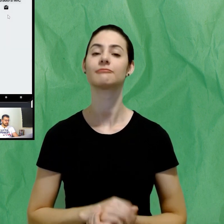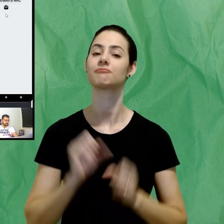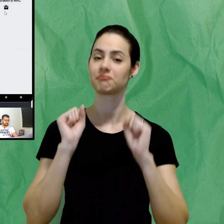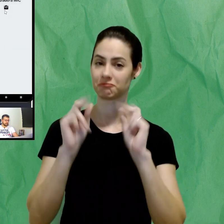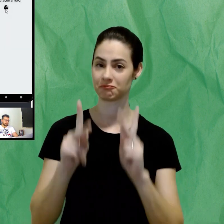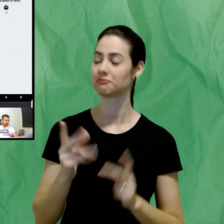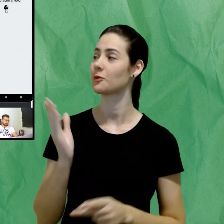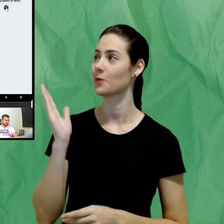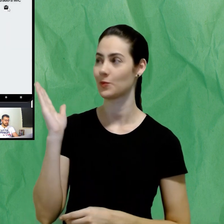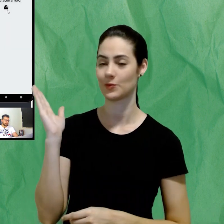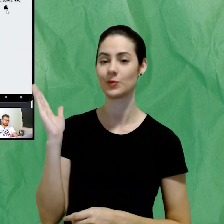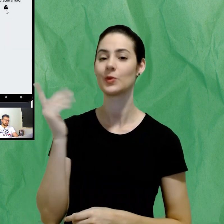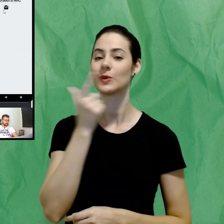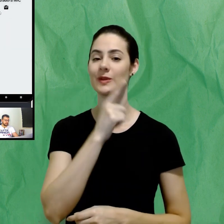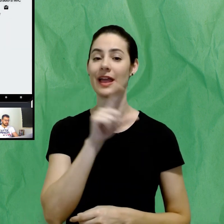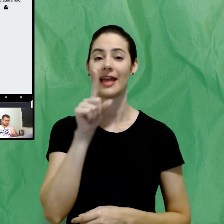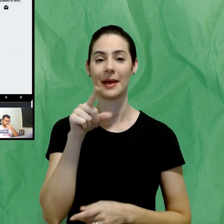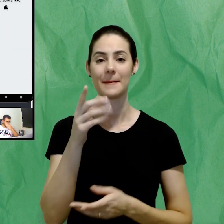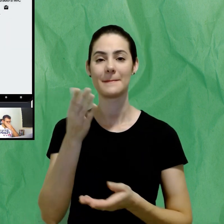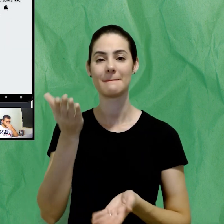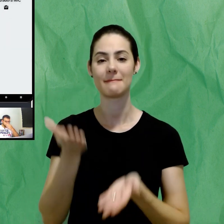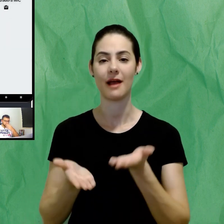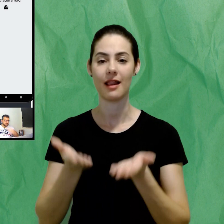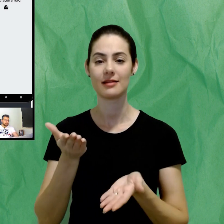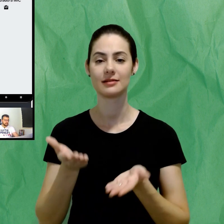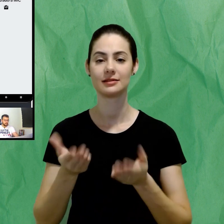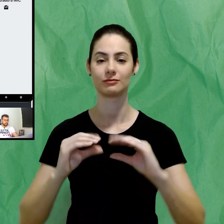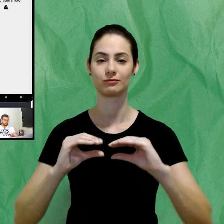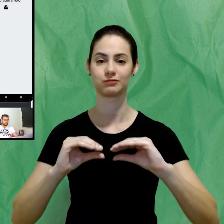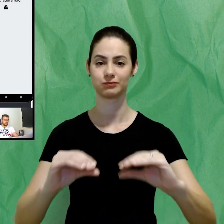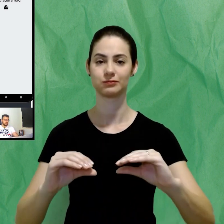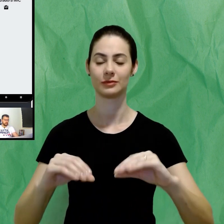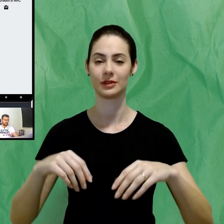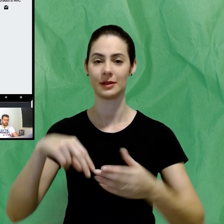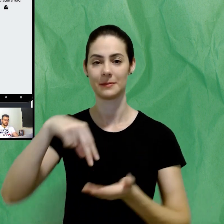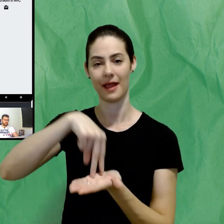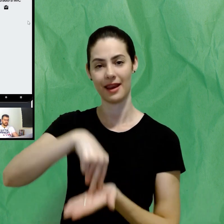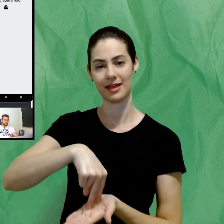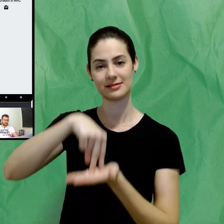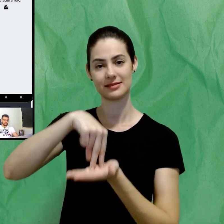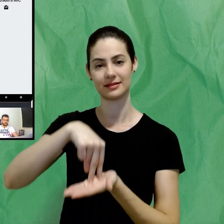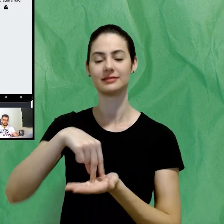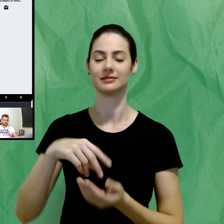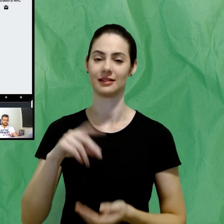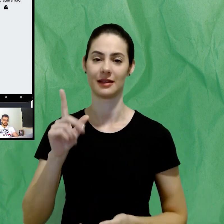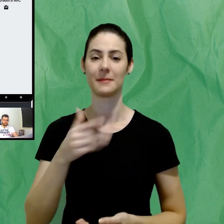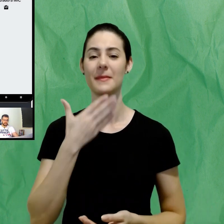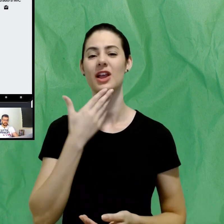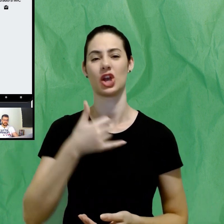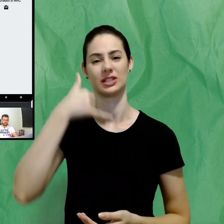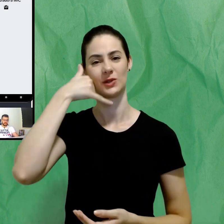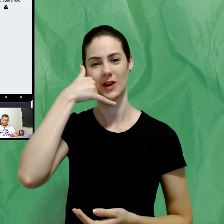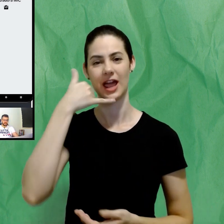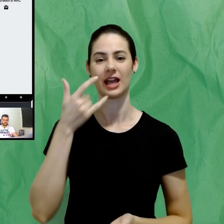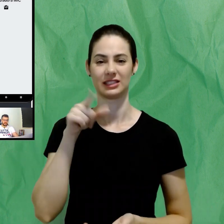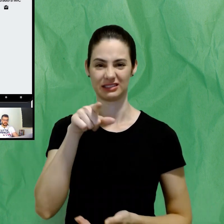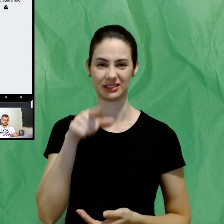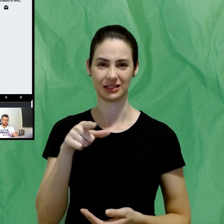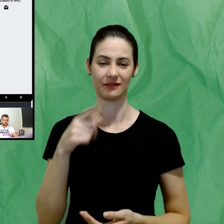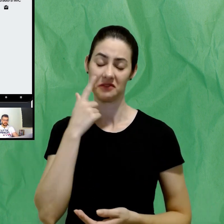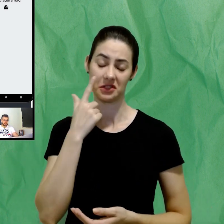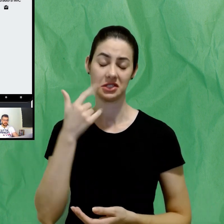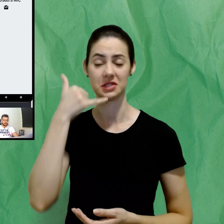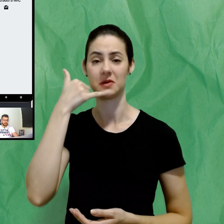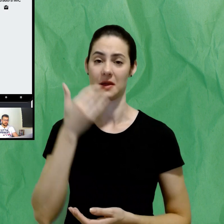Beleza, apareceu lá. Isso aqui é uma balança, tá, gente? No celular fica melhor de estar visualizando, quem estiver rodando ele no